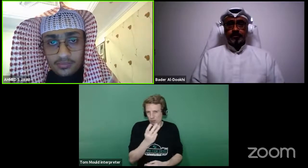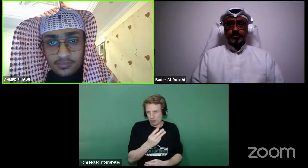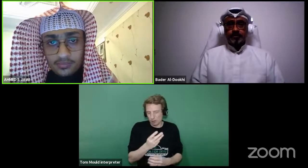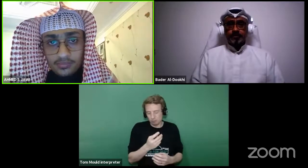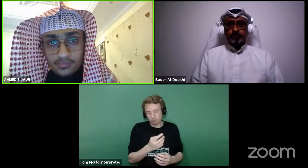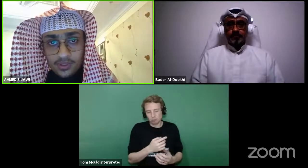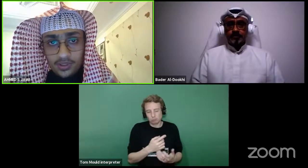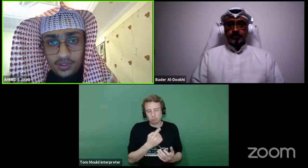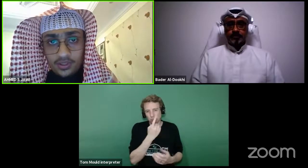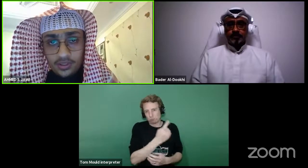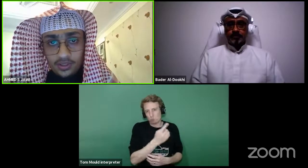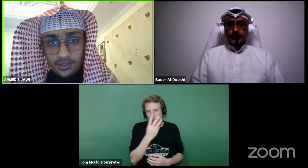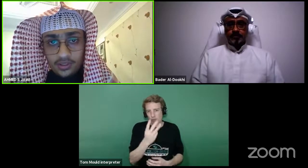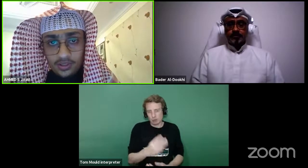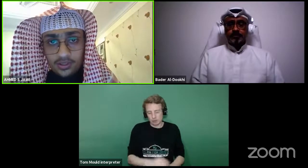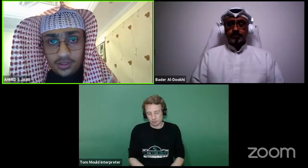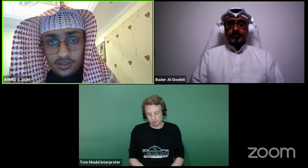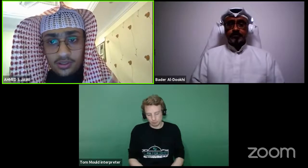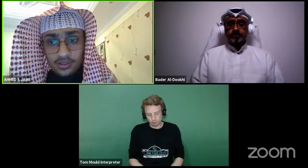لام